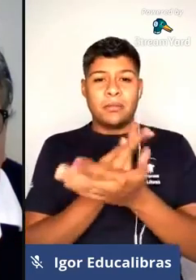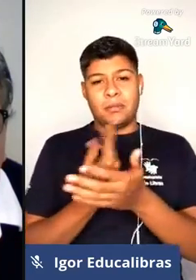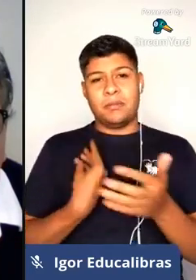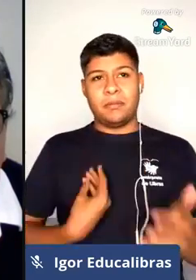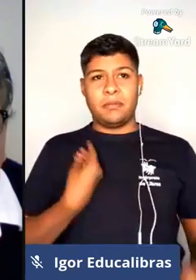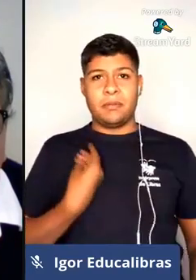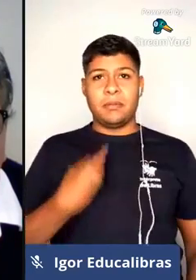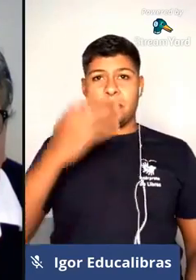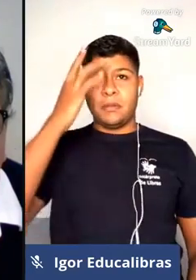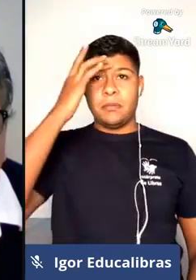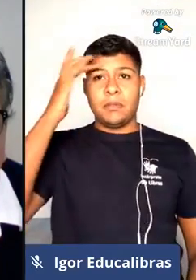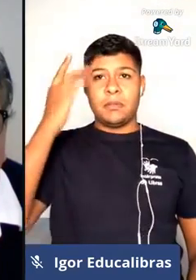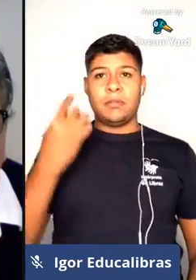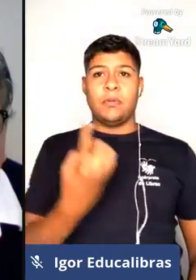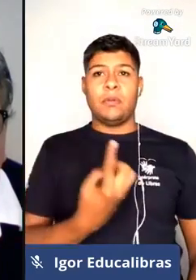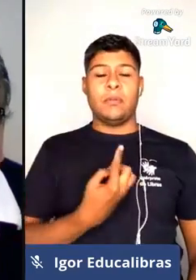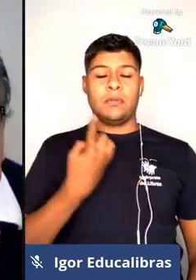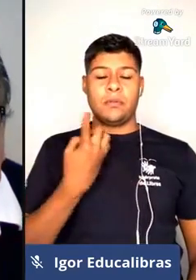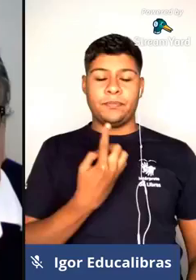para a gente.